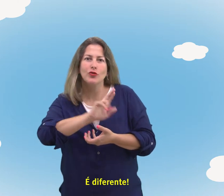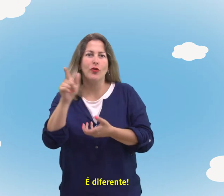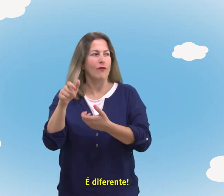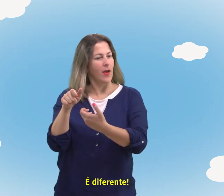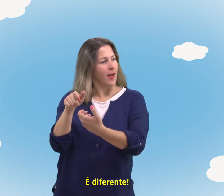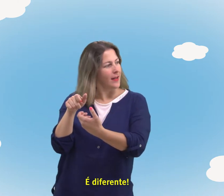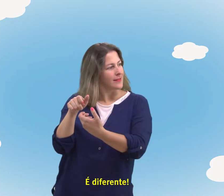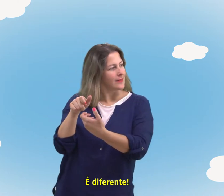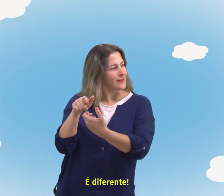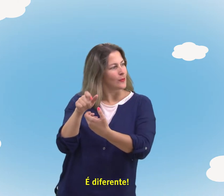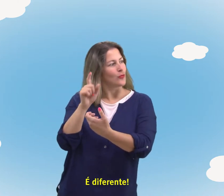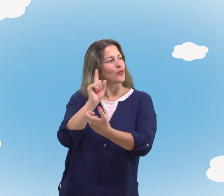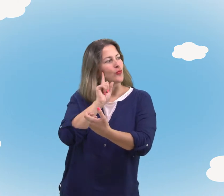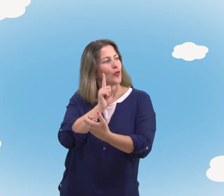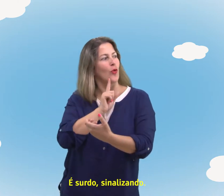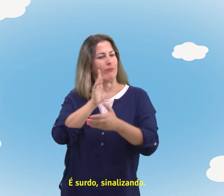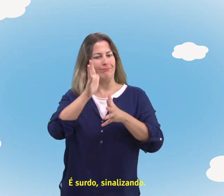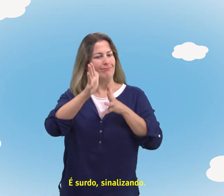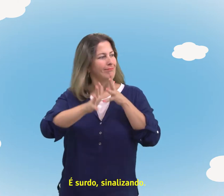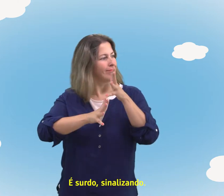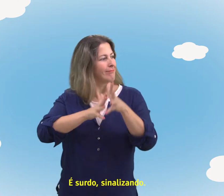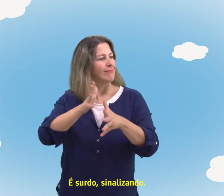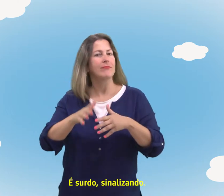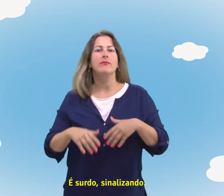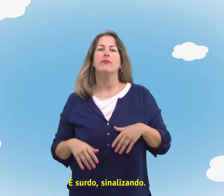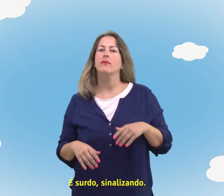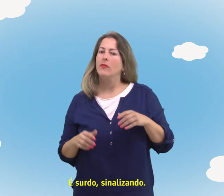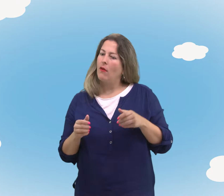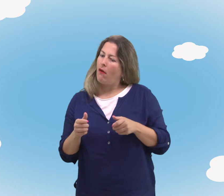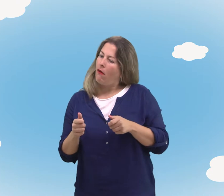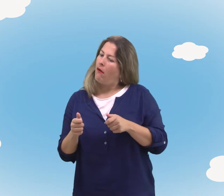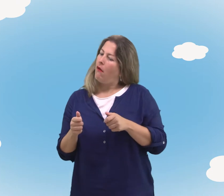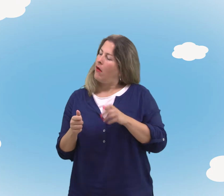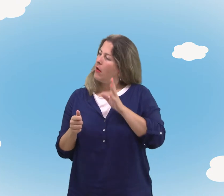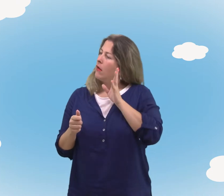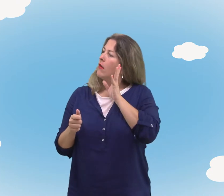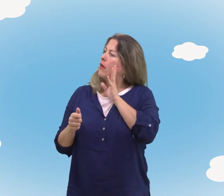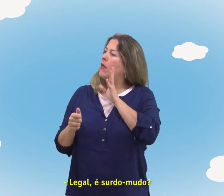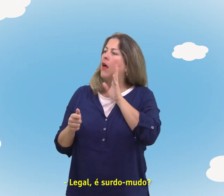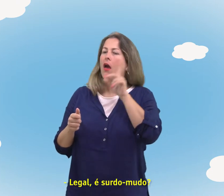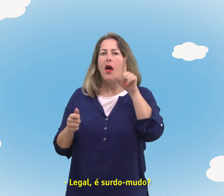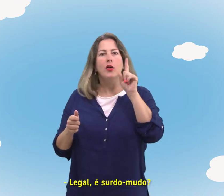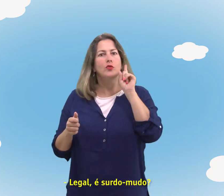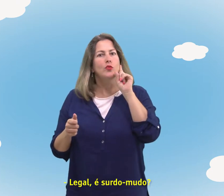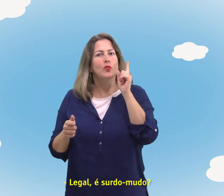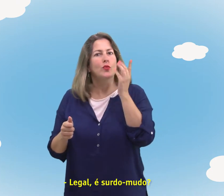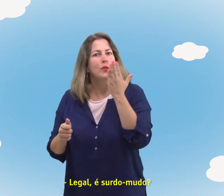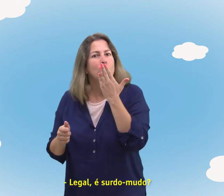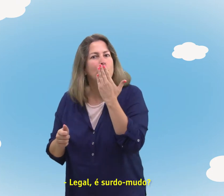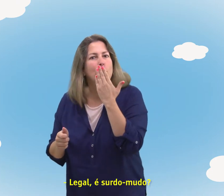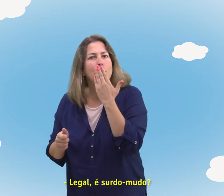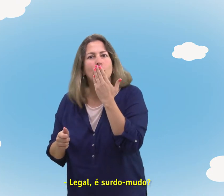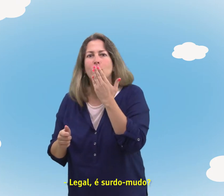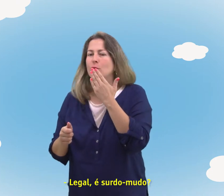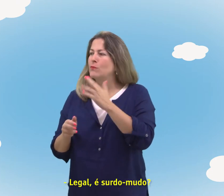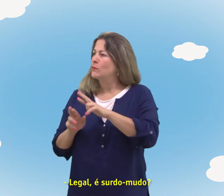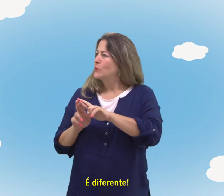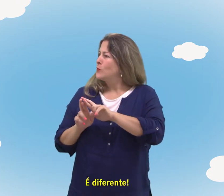diferente é surdo sinalizando legal é surdo mudo é